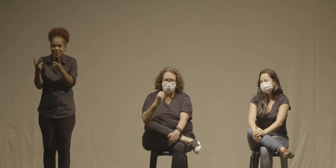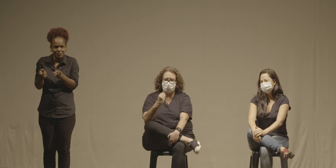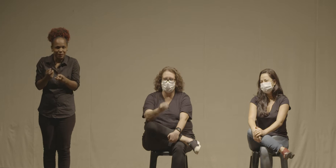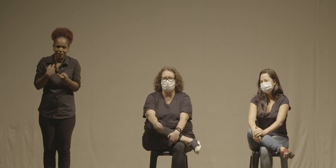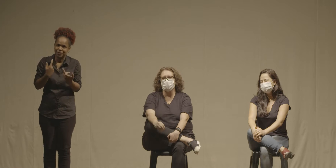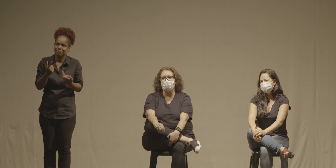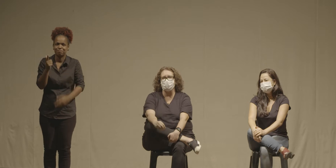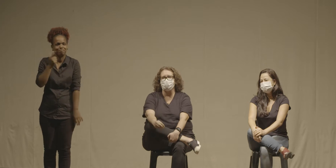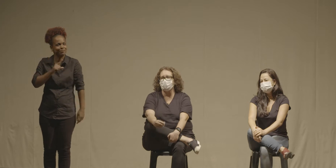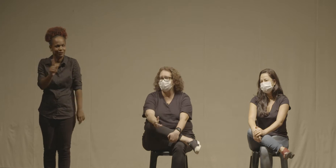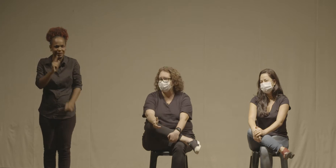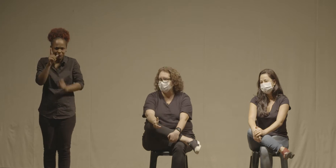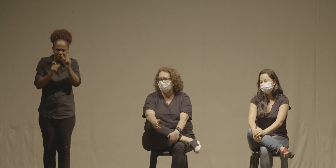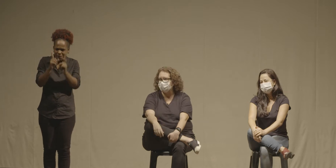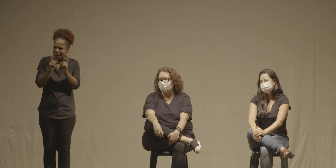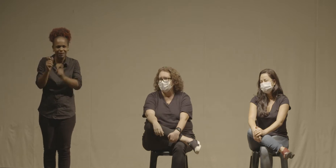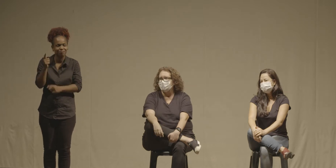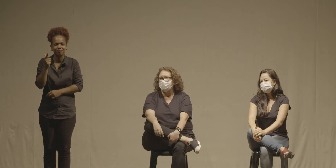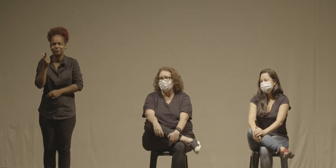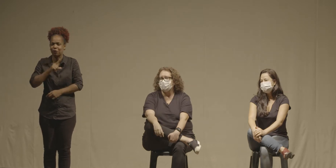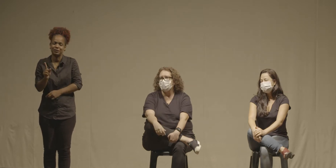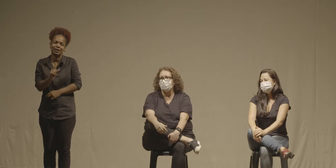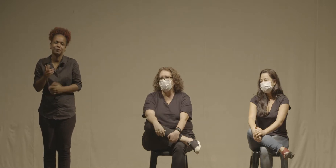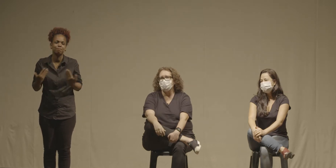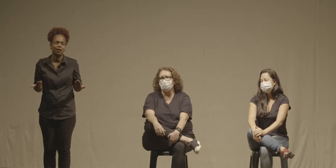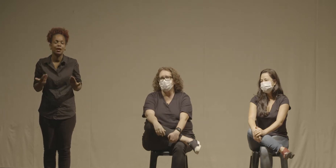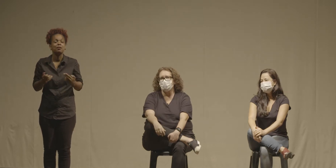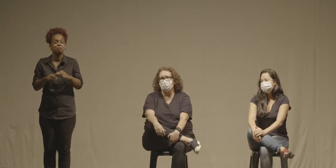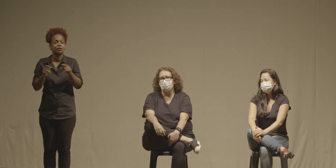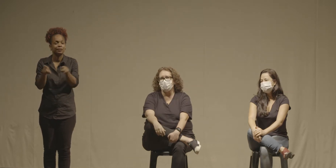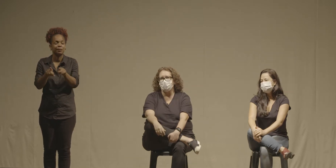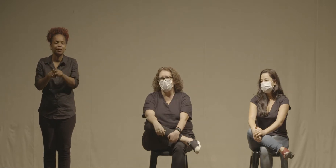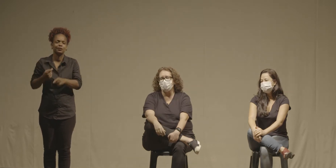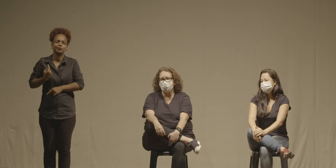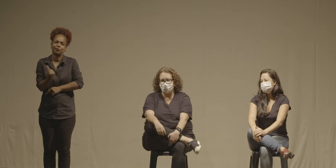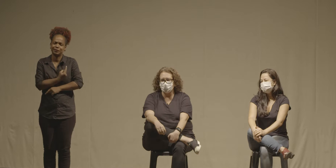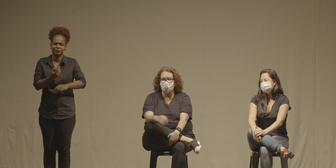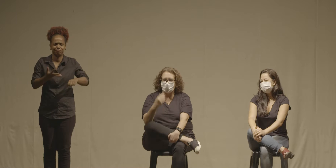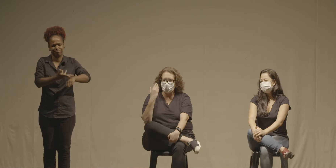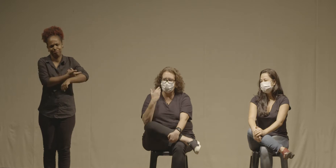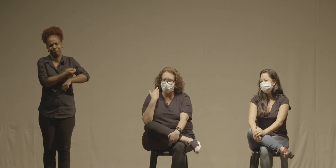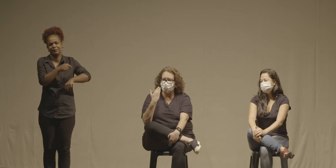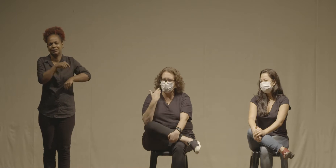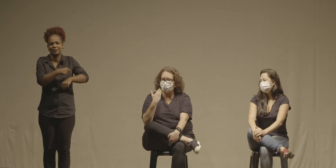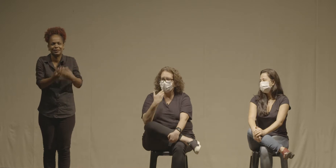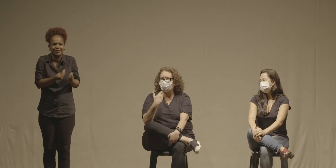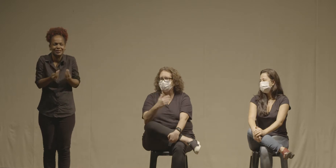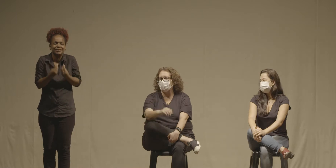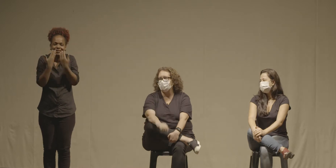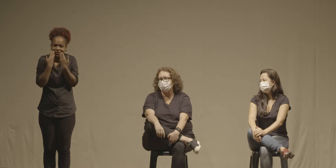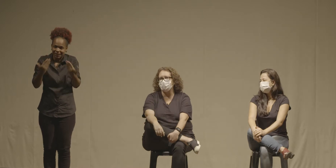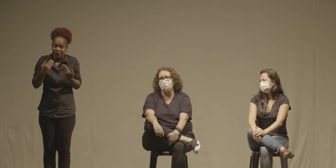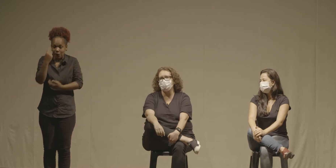a nossa expressão facial e o quanto a emoção está